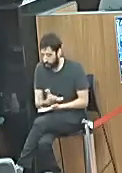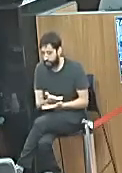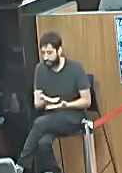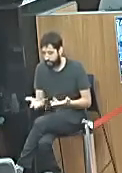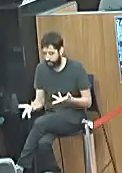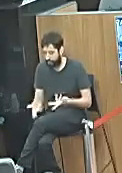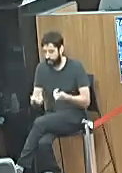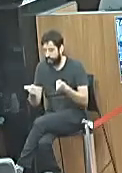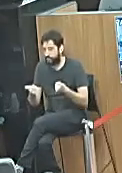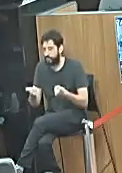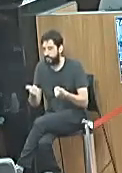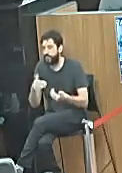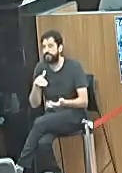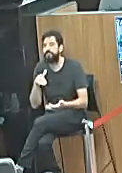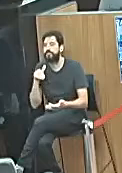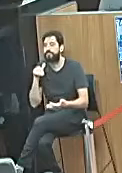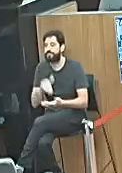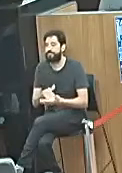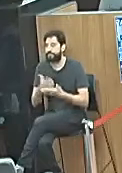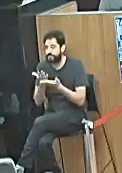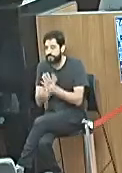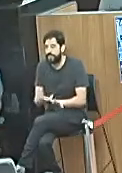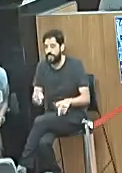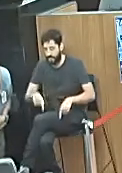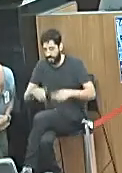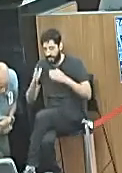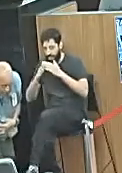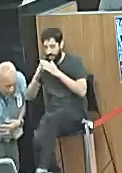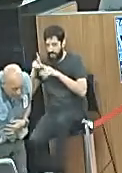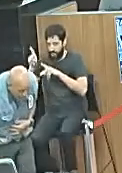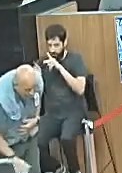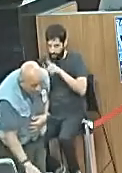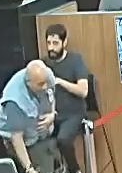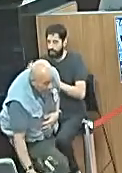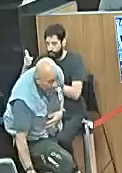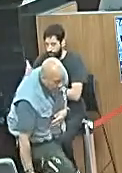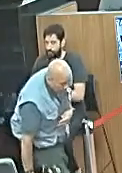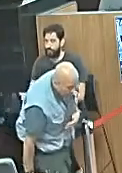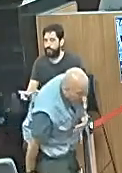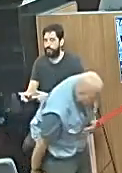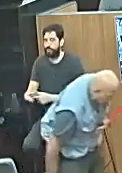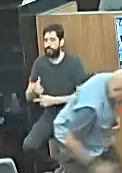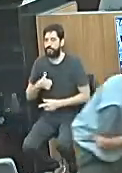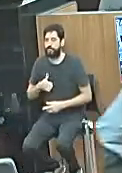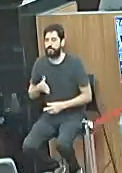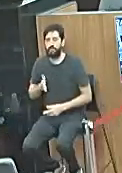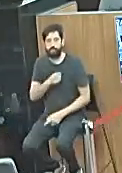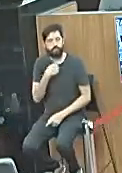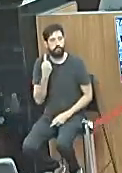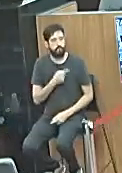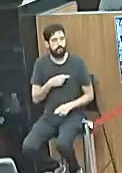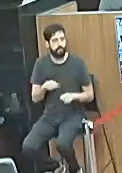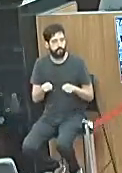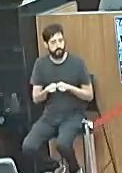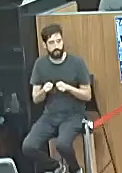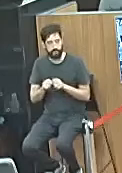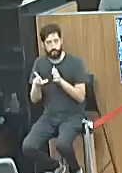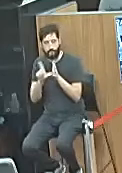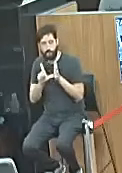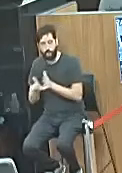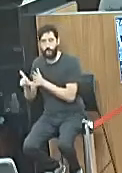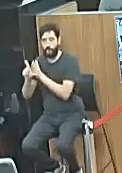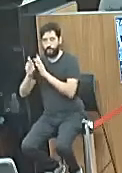por fim aqui nessa casa do povo mais uma vez cumprimos nossos lojistas que eu